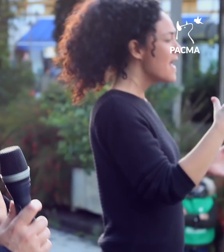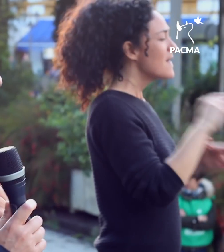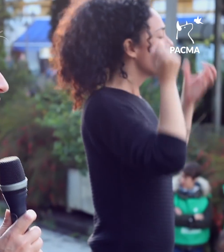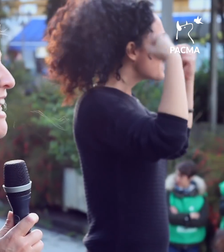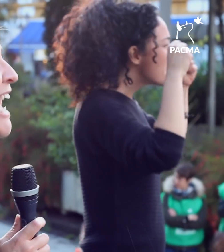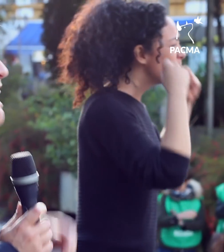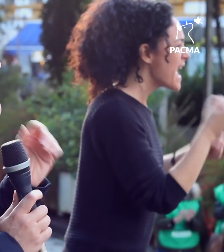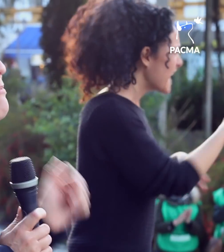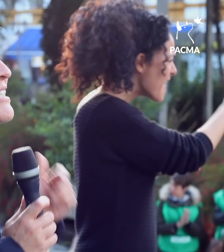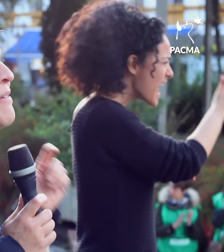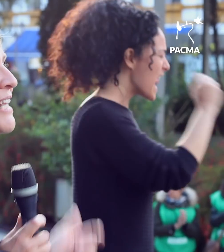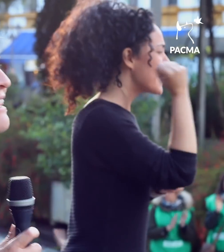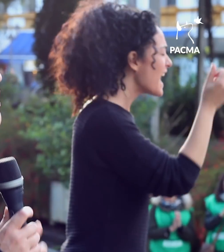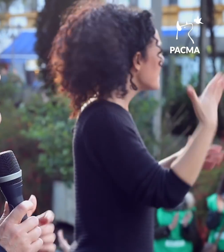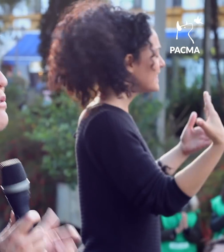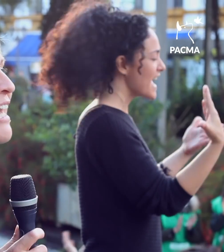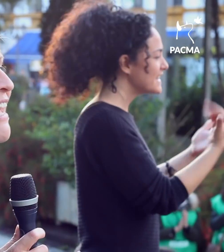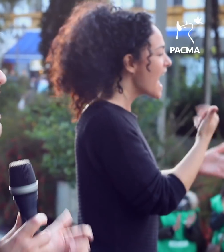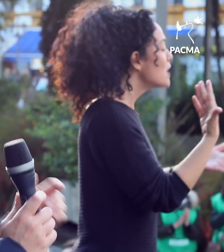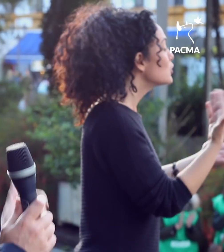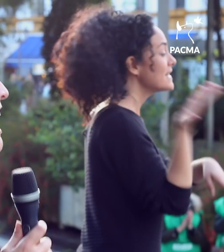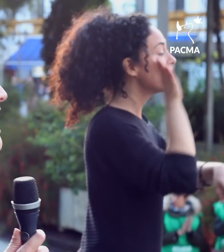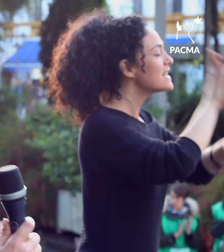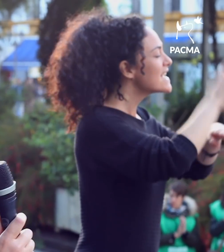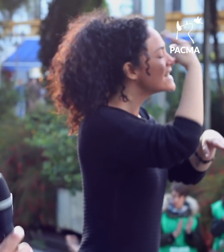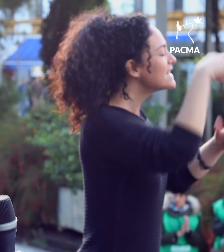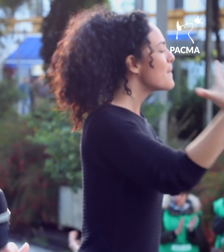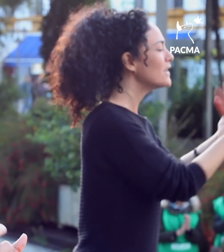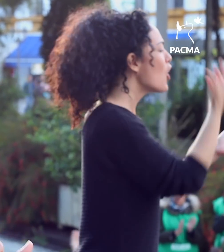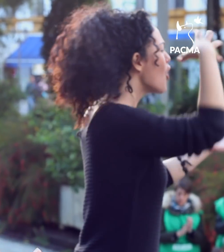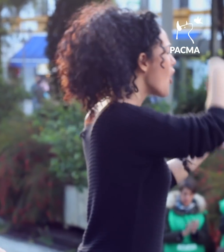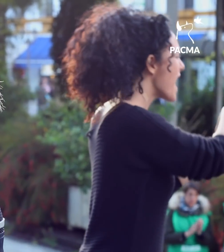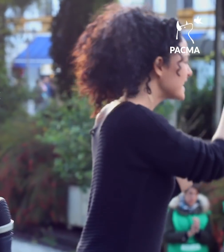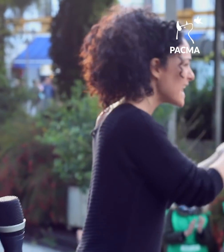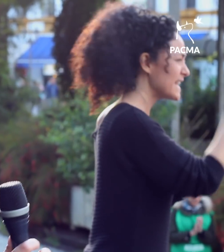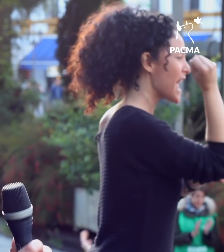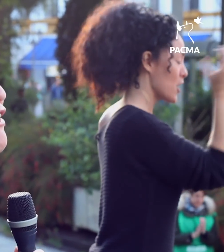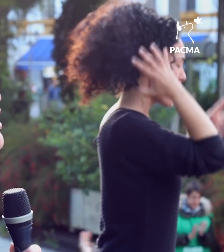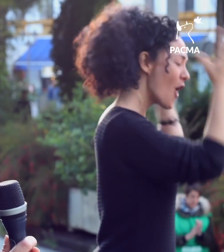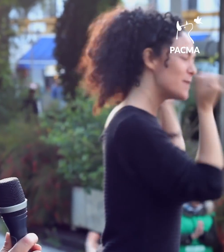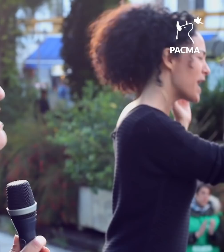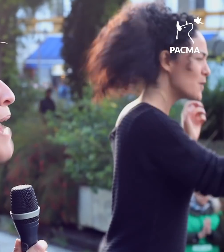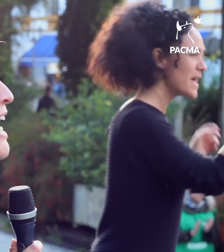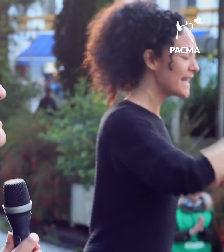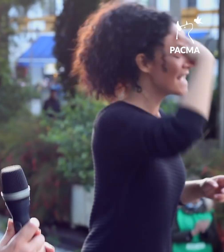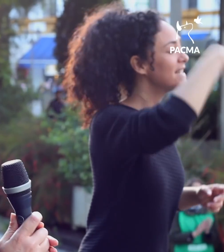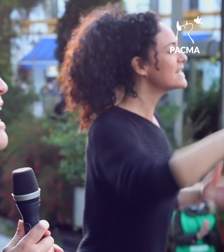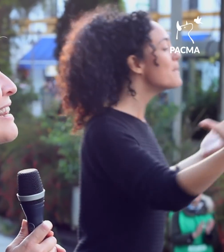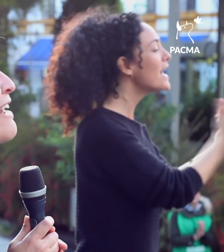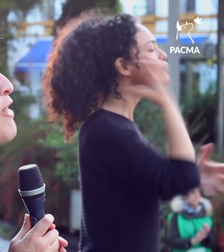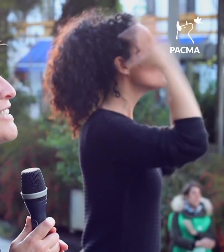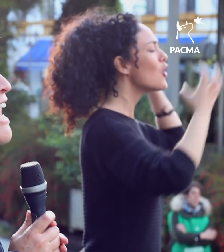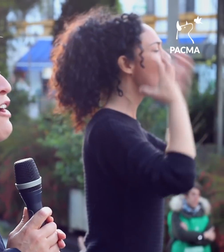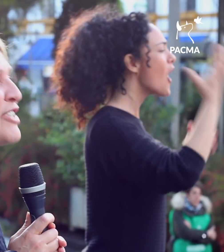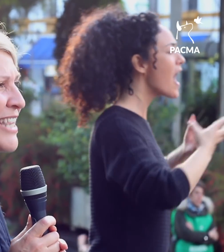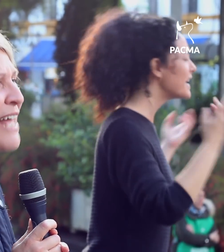terribles como la caza, dar visibilidad a lo que sucede en granjas industriales y mataderos. Todos los animales